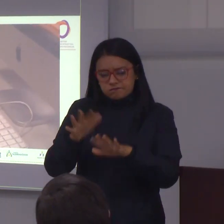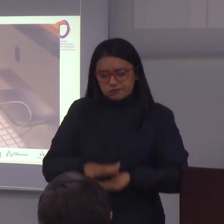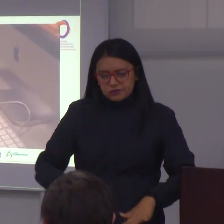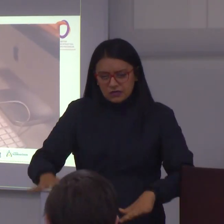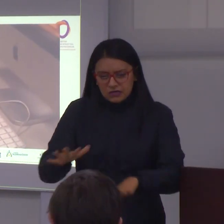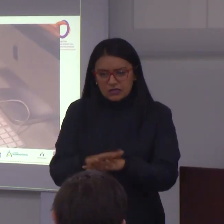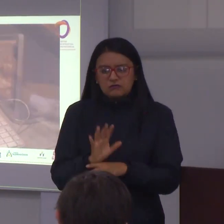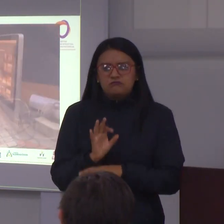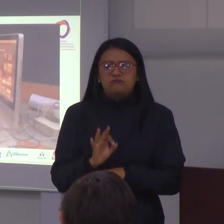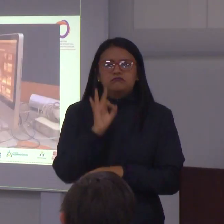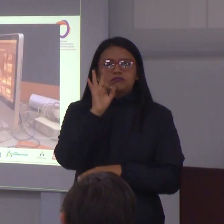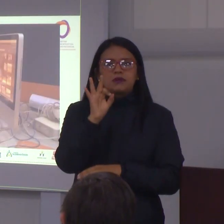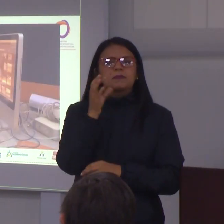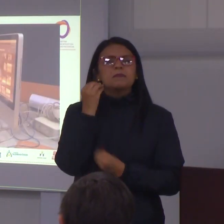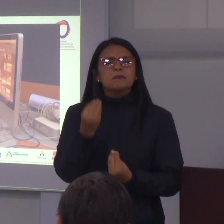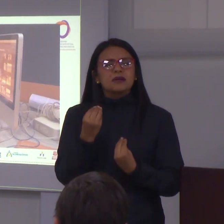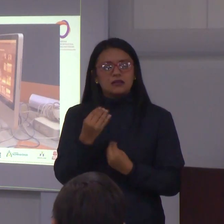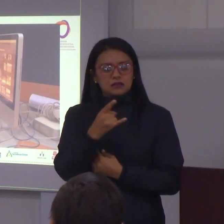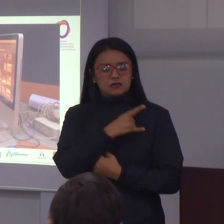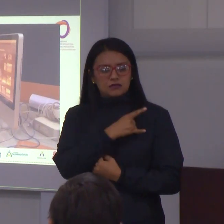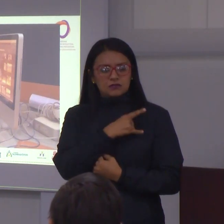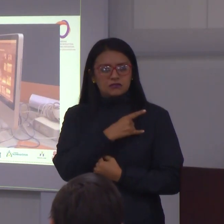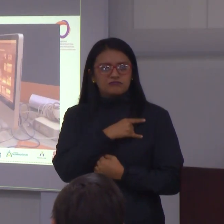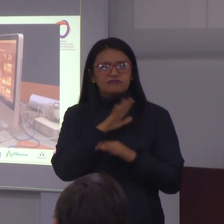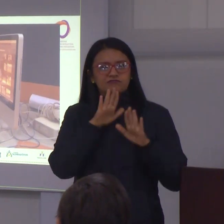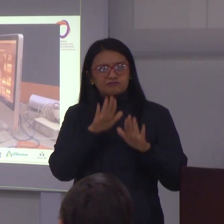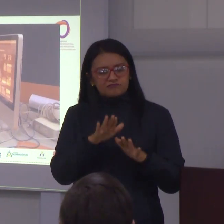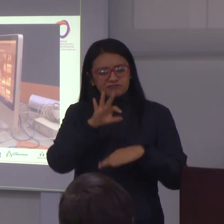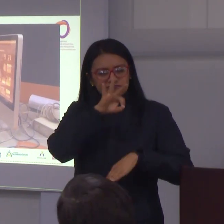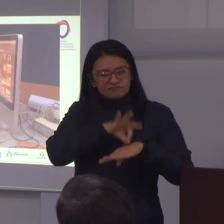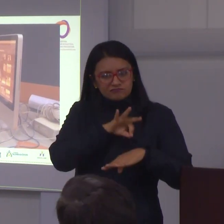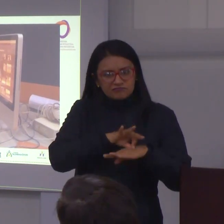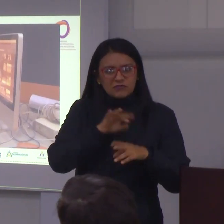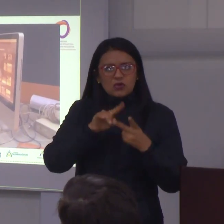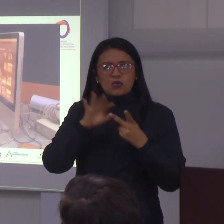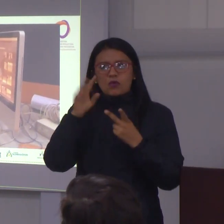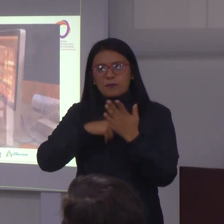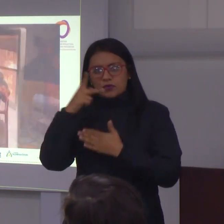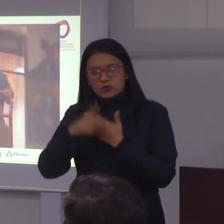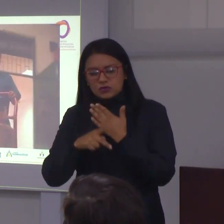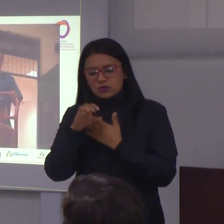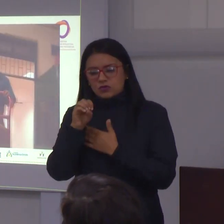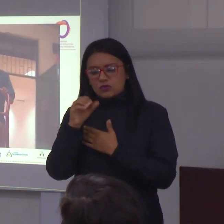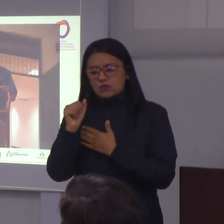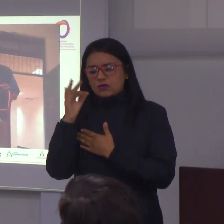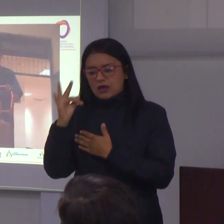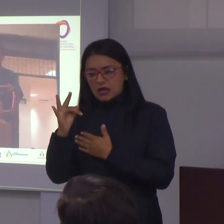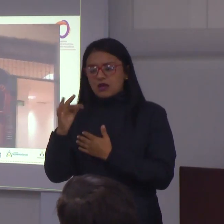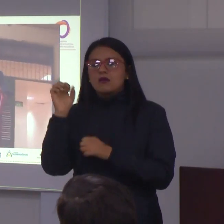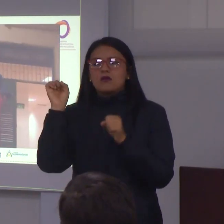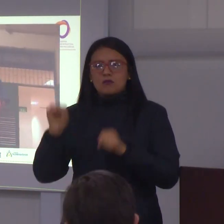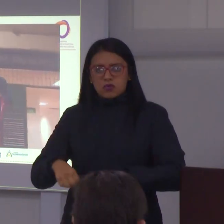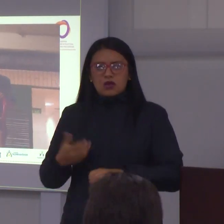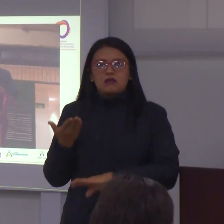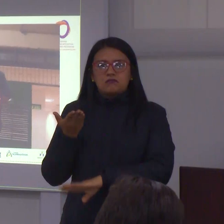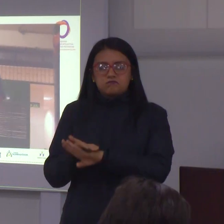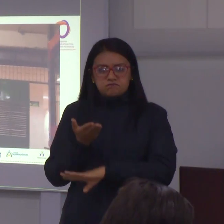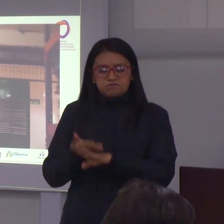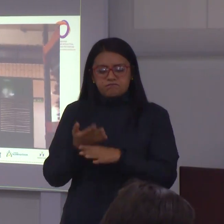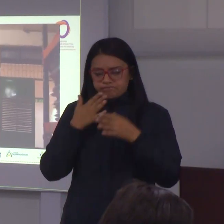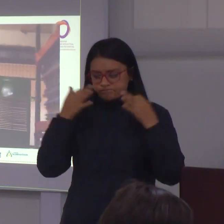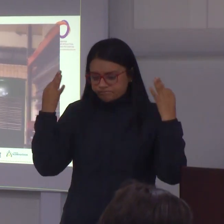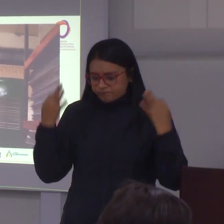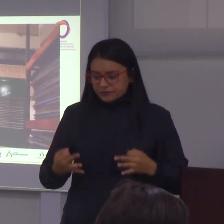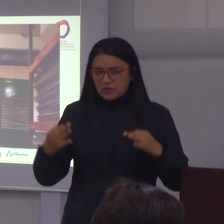de alta calidad para que la universidad, la fundación y el proyecto OAT puedan desarrollar de manera